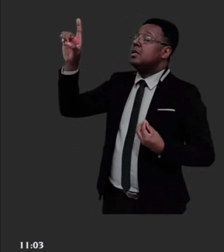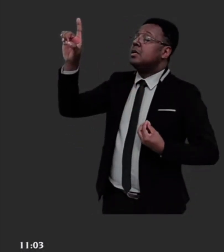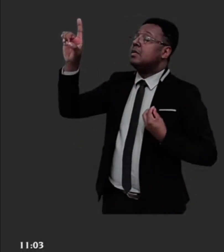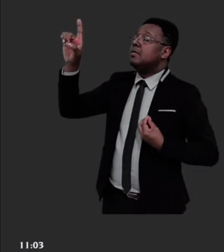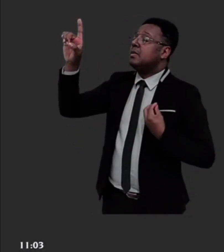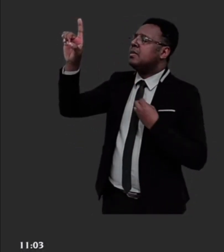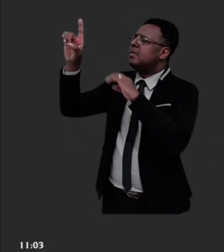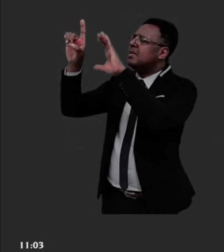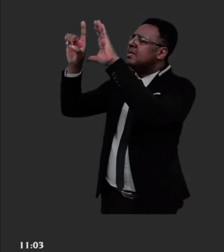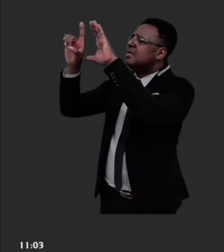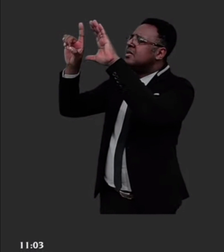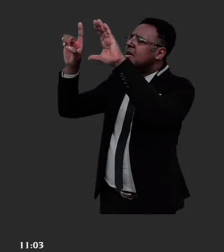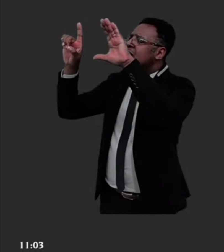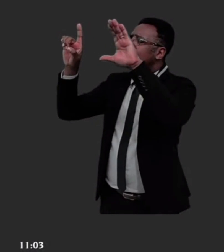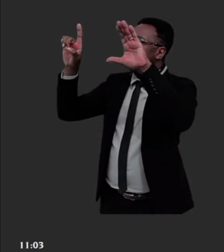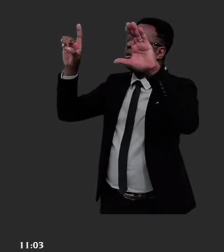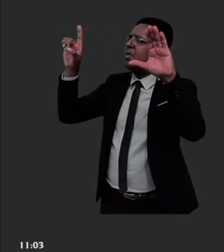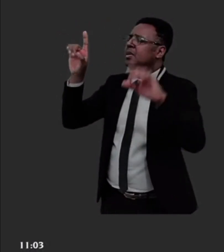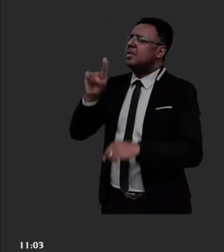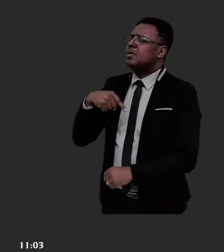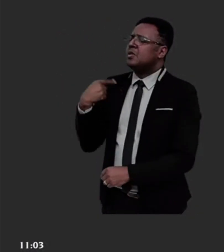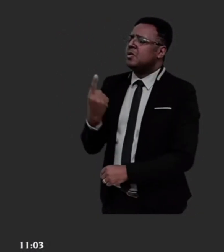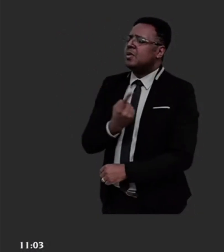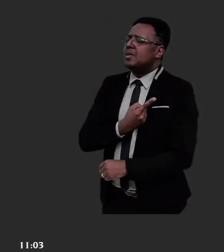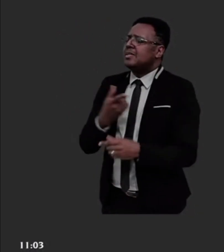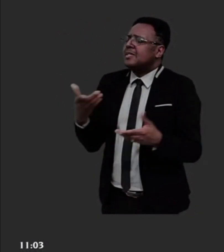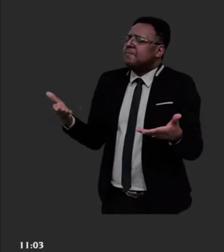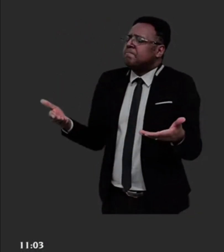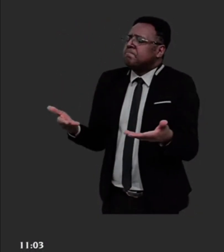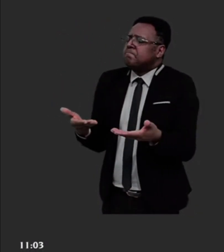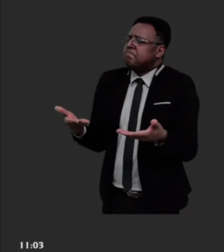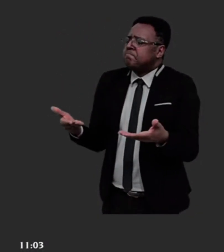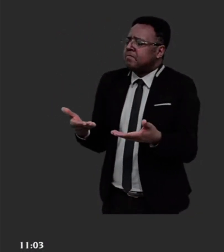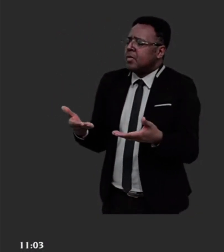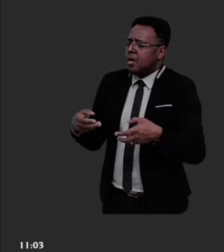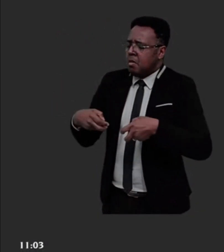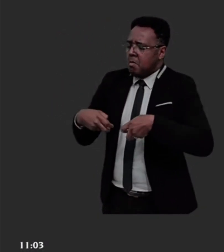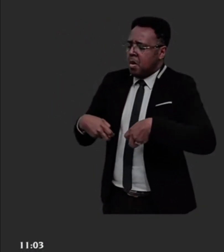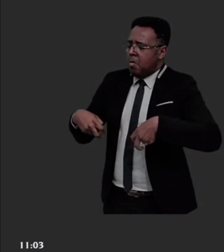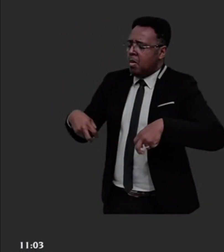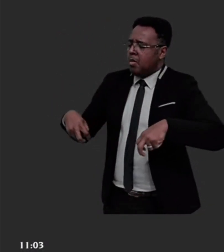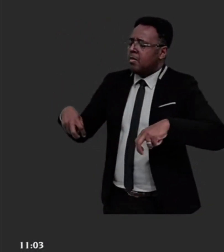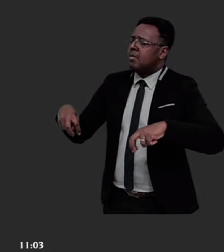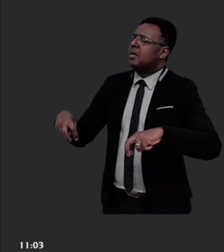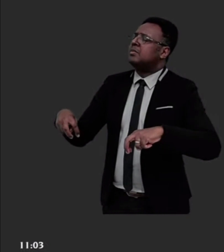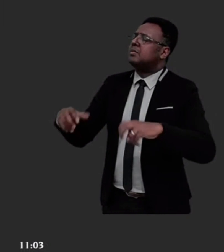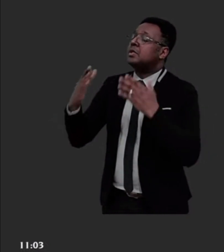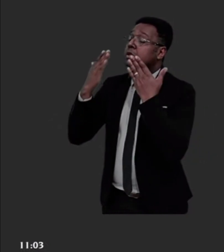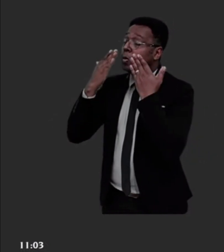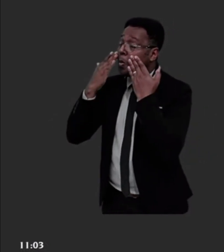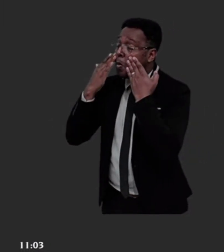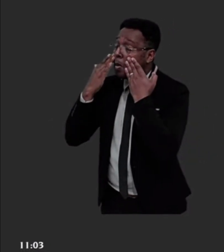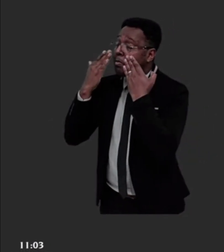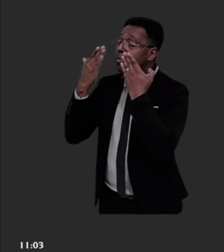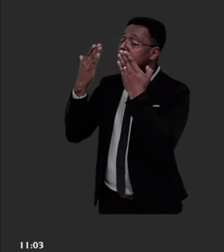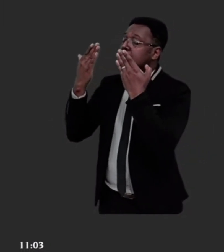tua presença gloriosa, encontra a tua igreja, Senhor, de joelho curvado aos teus pés, Pai santo e justo, para